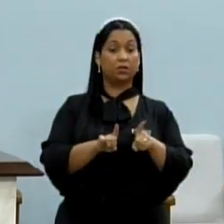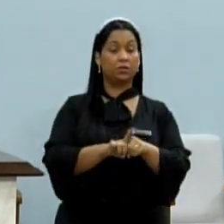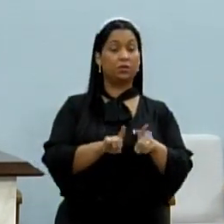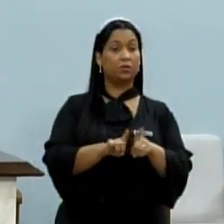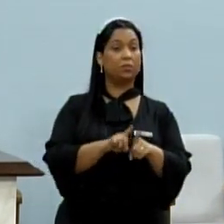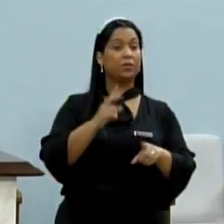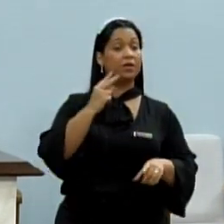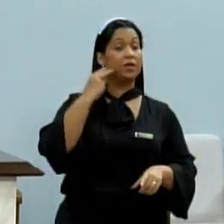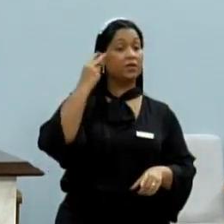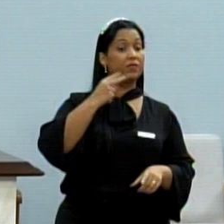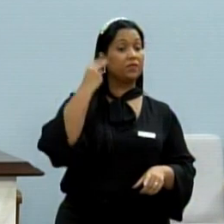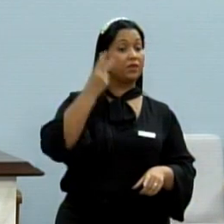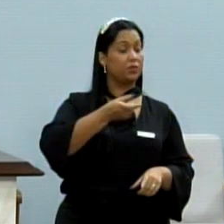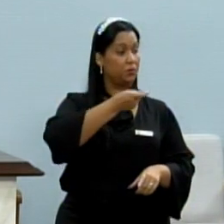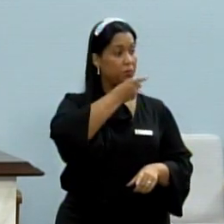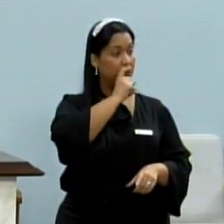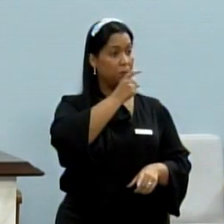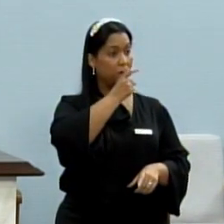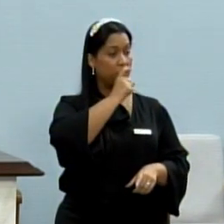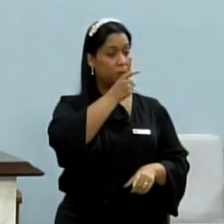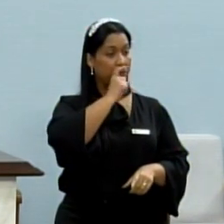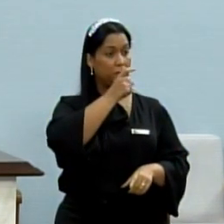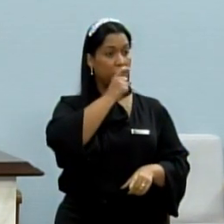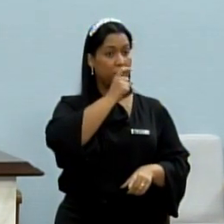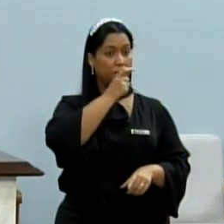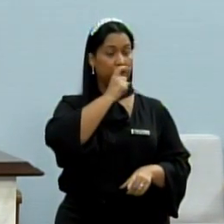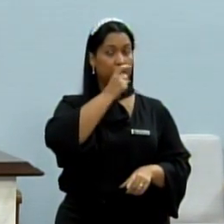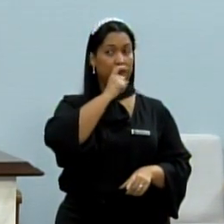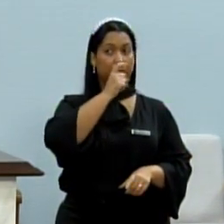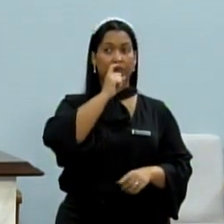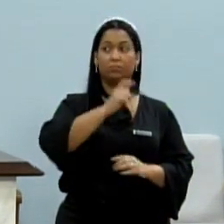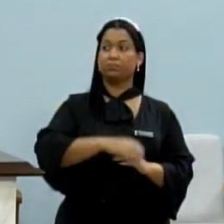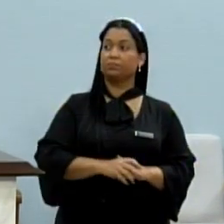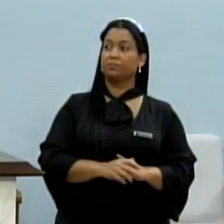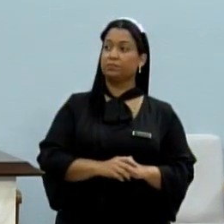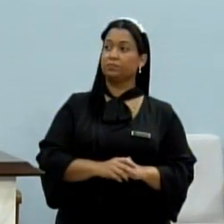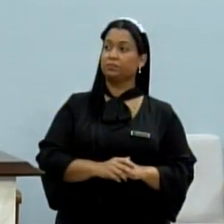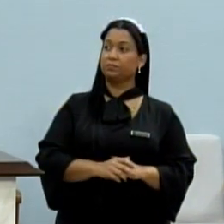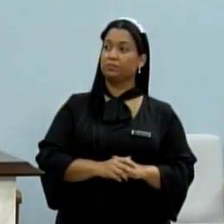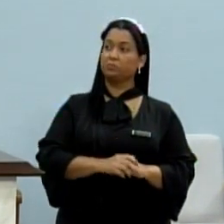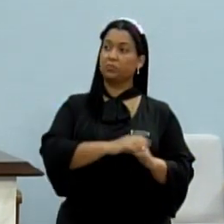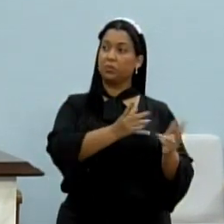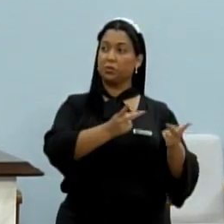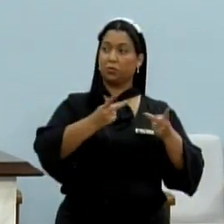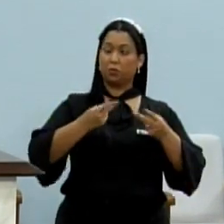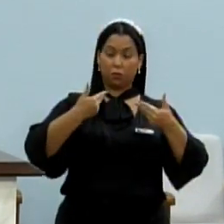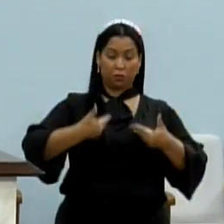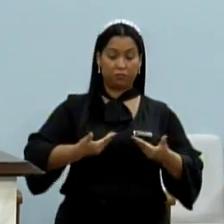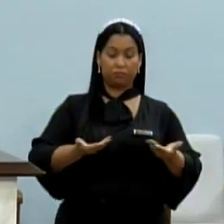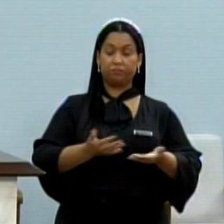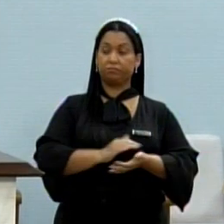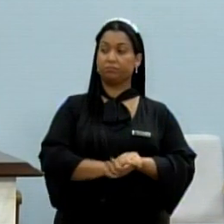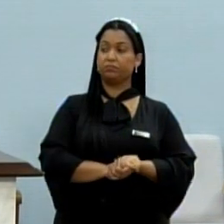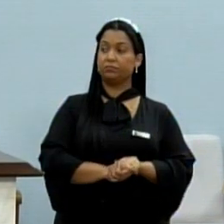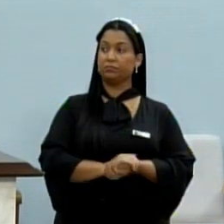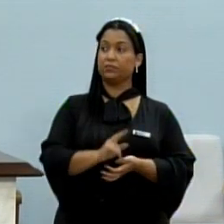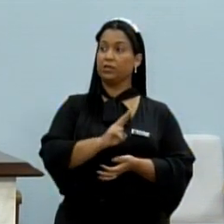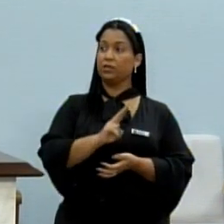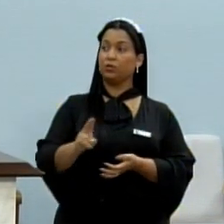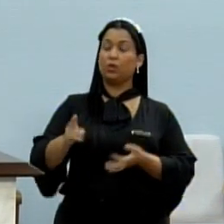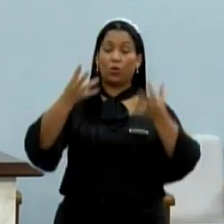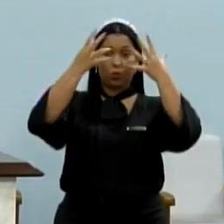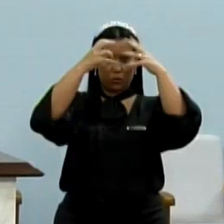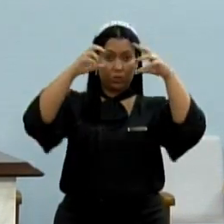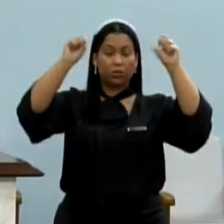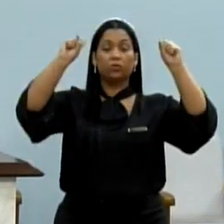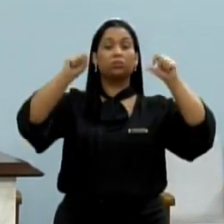senhor vereador Dr. Pedro Gomes, a quem devo a honra deste convite. Em nome do Tribunal